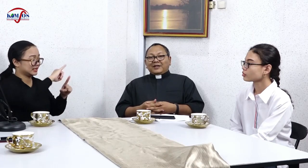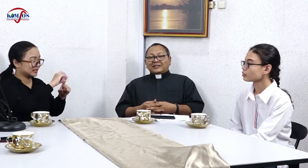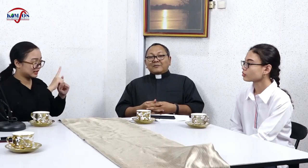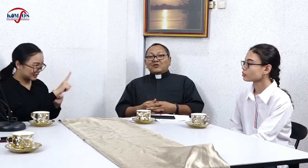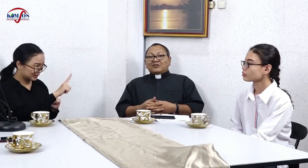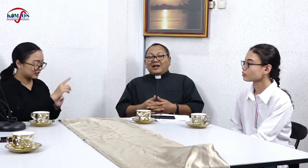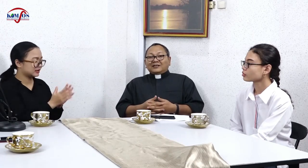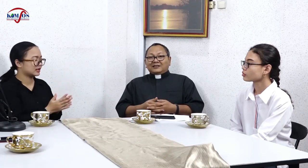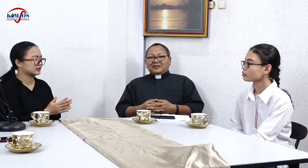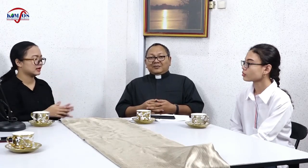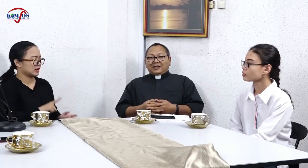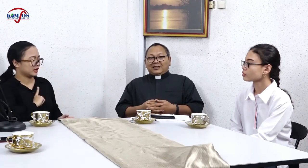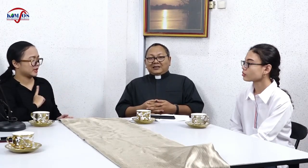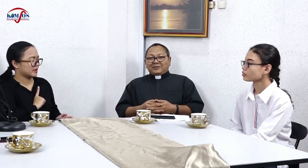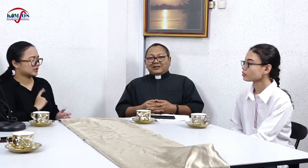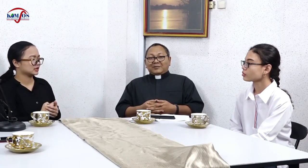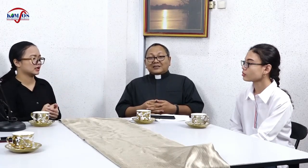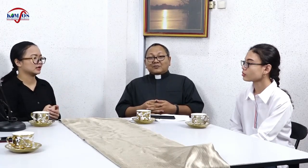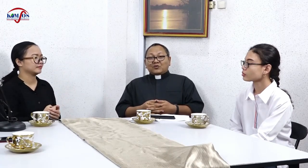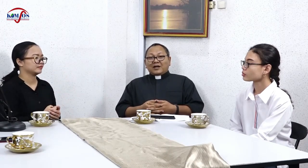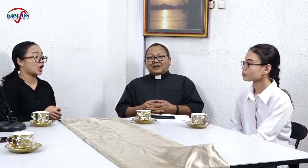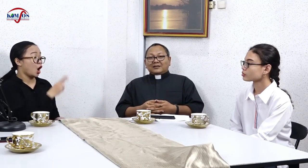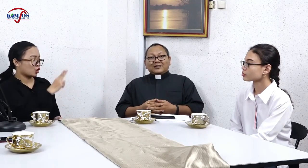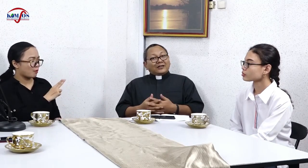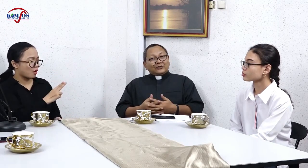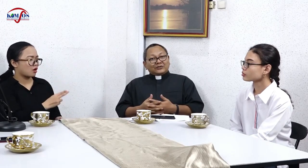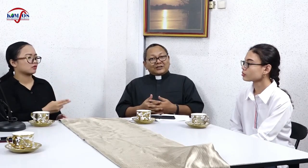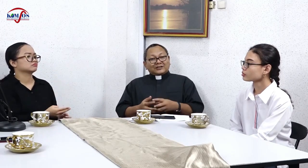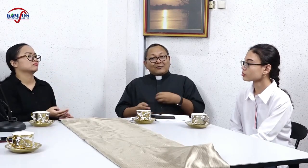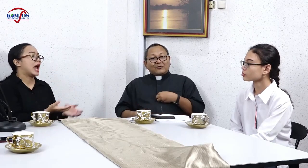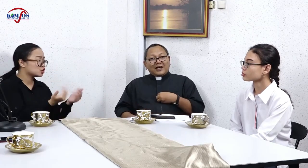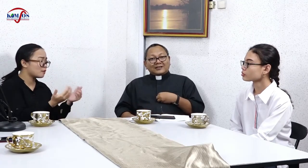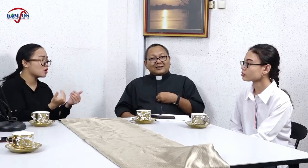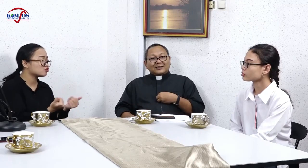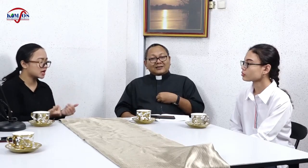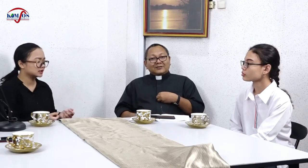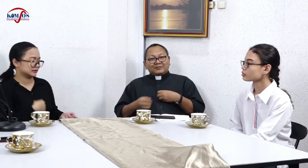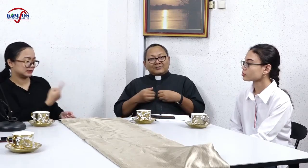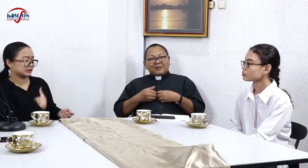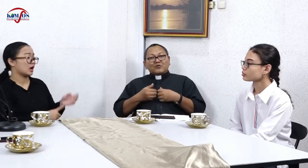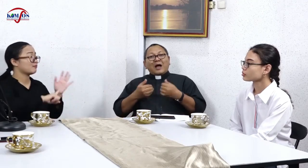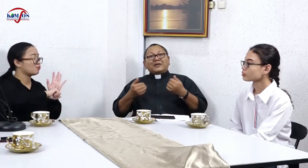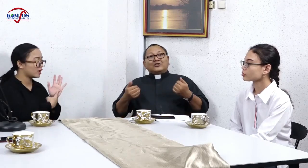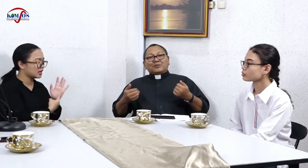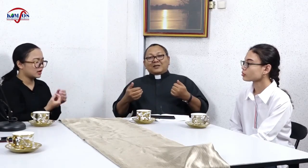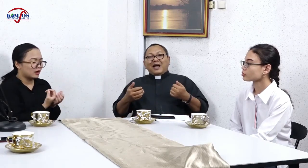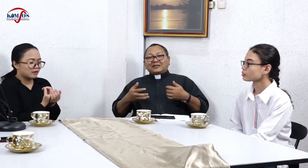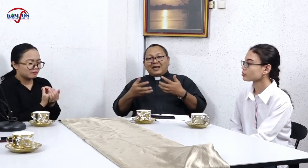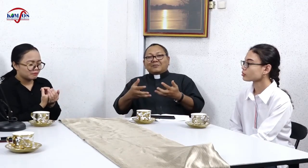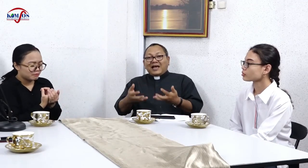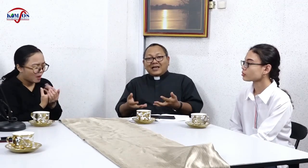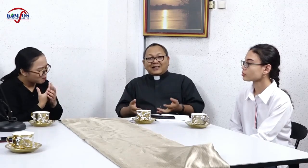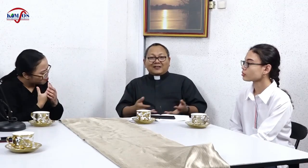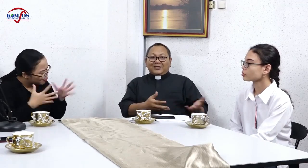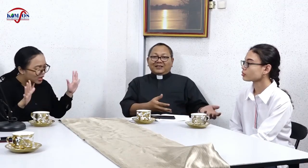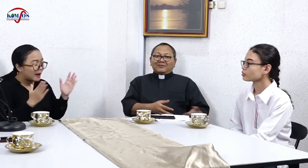maka saya mengundang kepada teman-teman semua Ayo kita mulai membuka pintu bagi